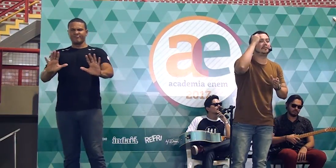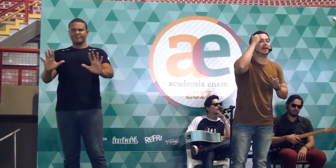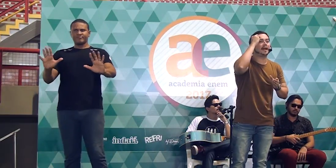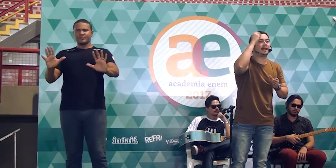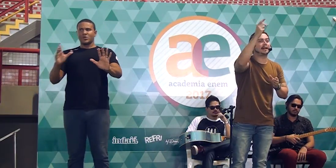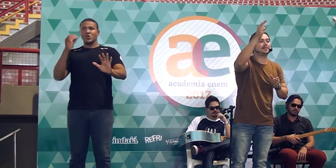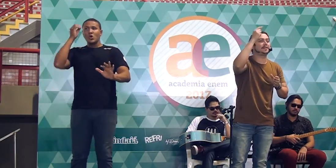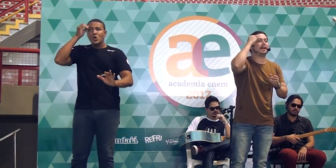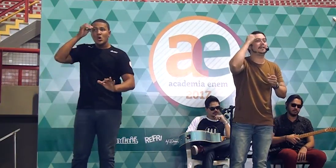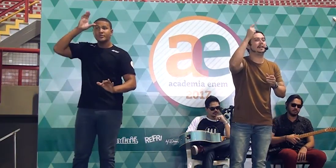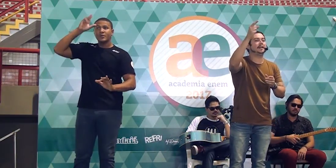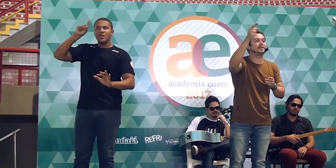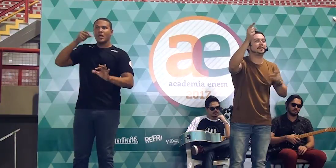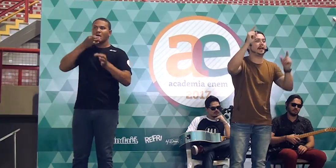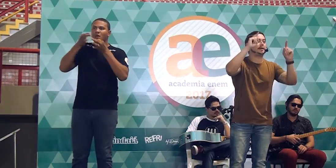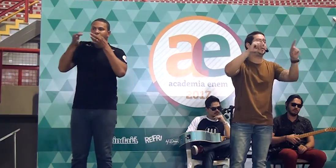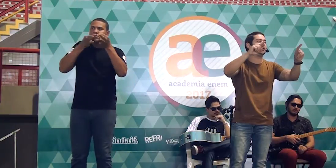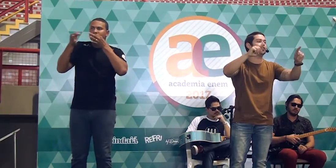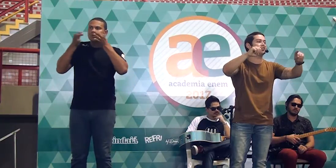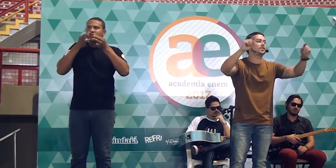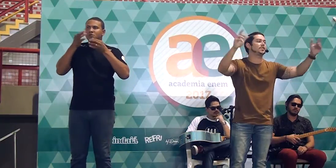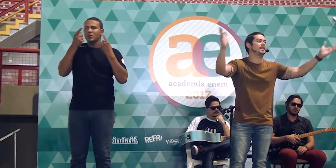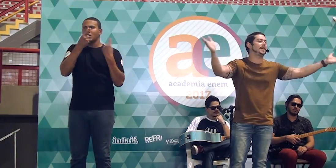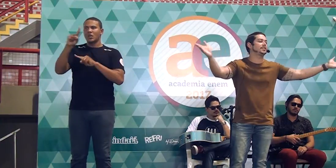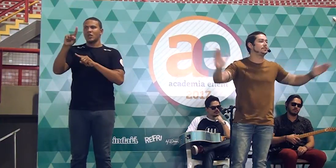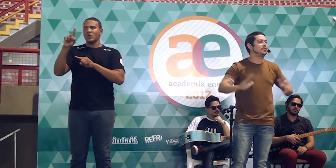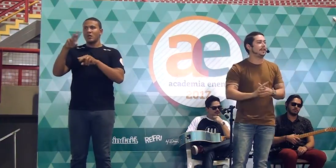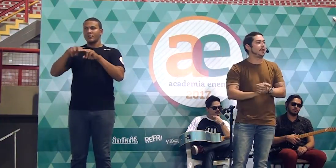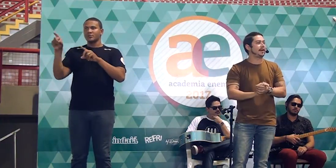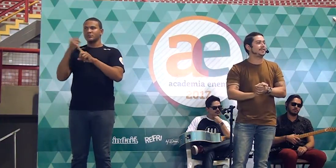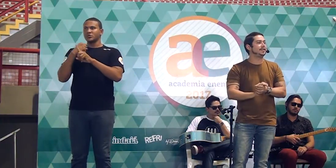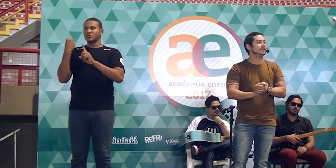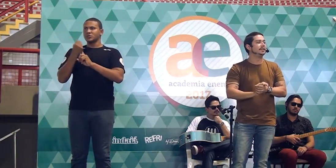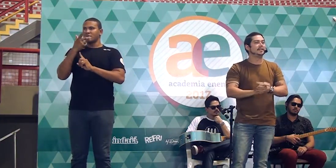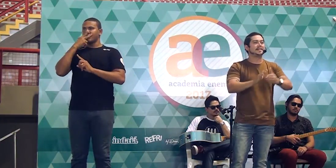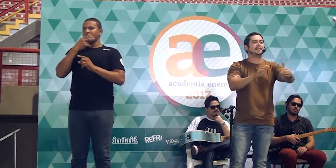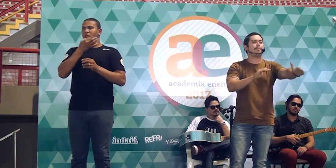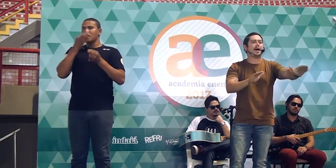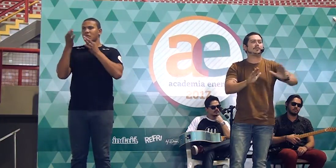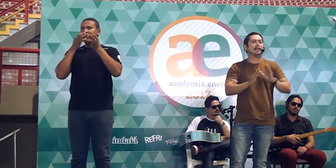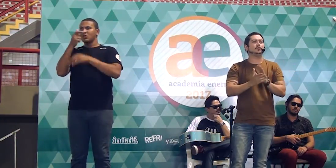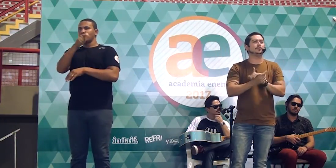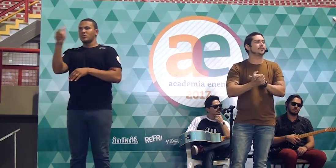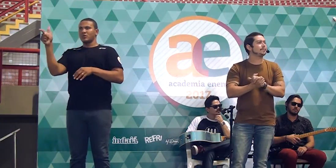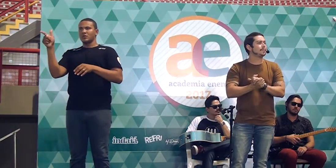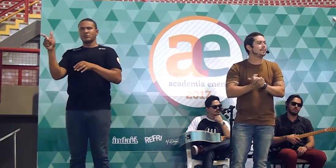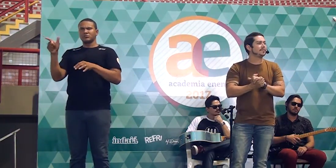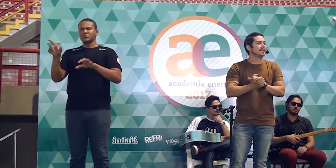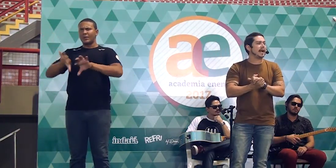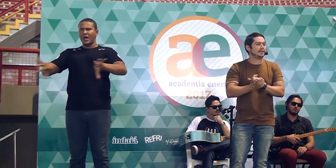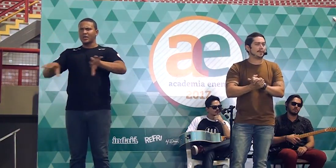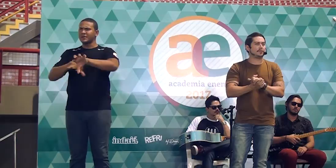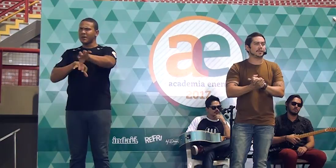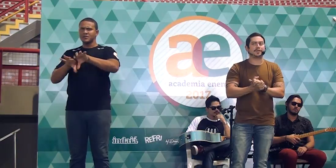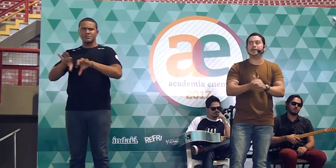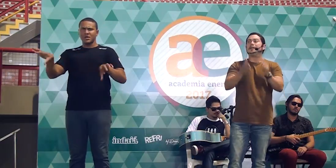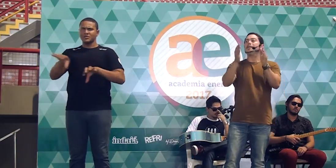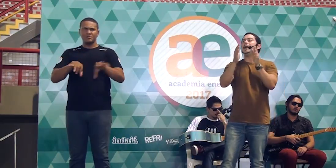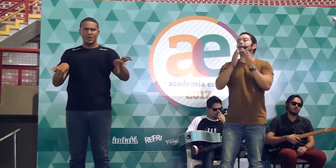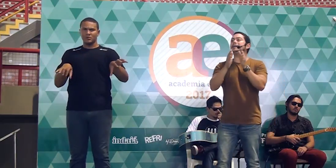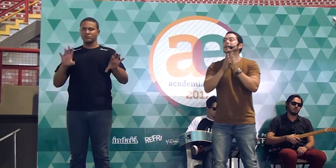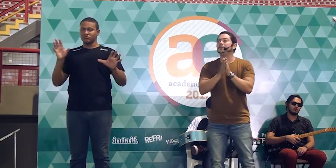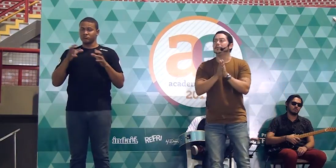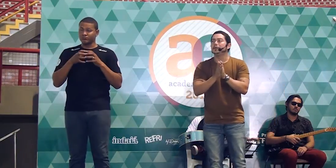Conhecimento leva à criticidade. E criticidade é perigoso numa sociedade que não tinha democracia. Separa os alunos. Aí sabe o que